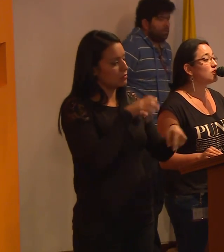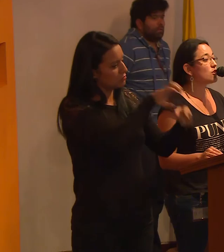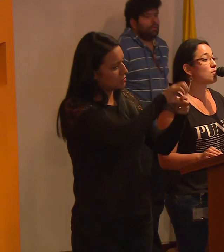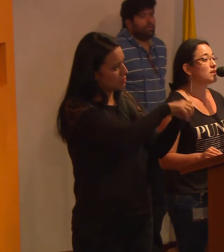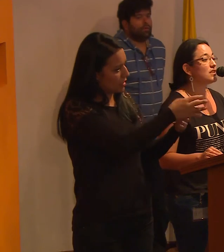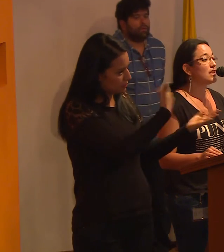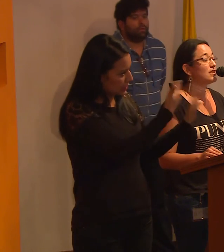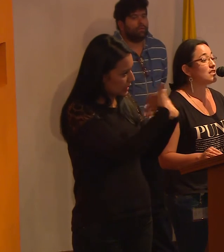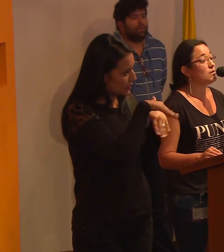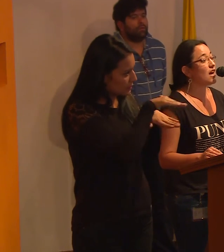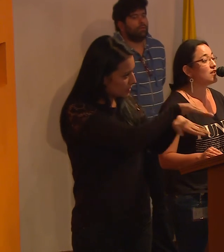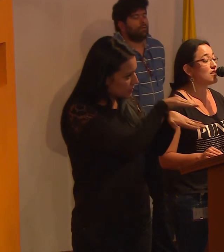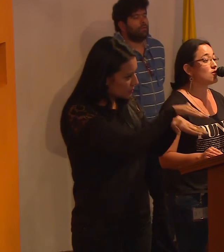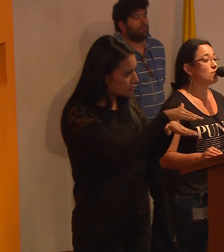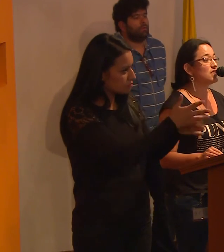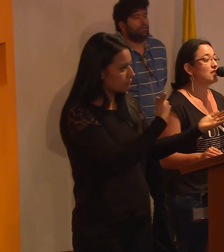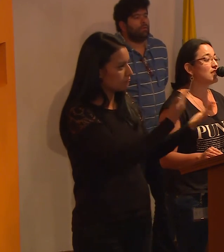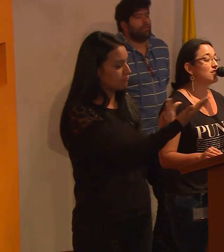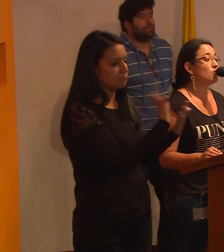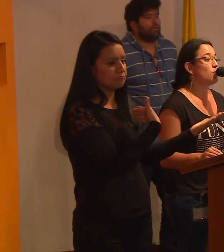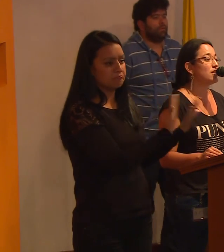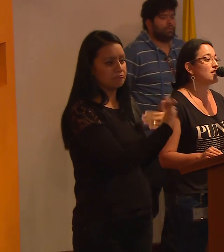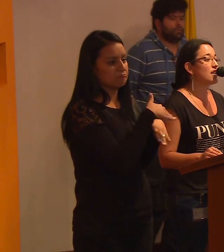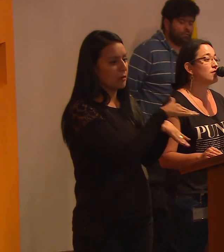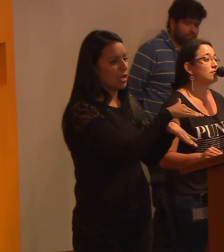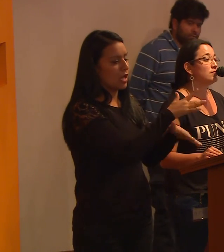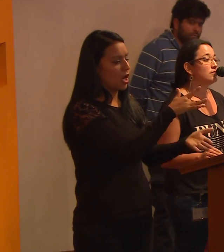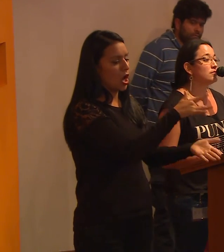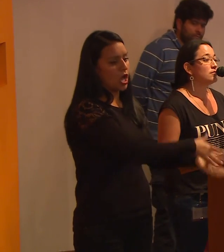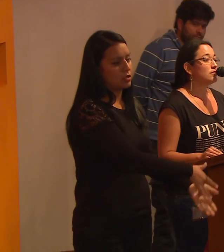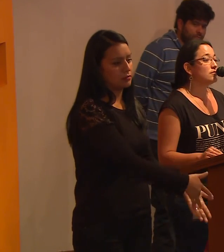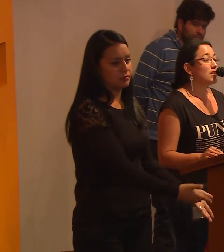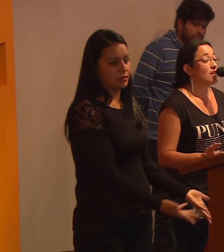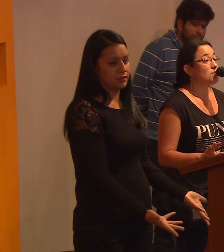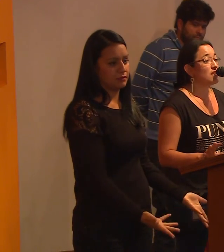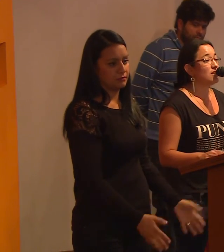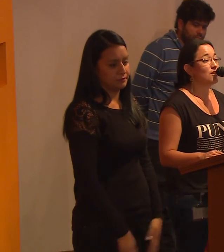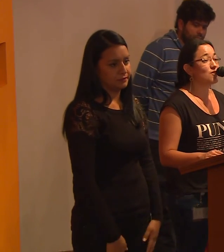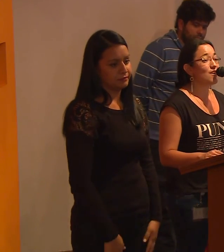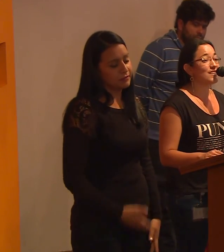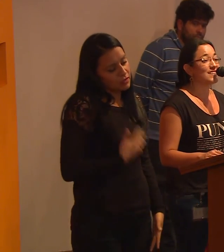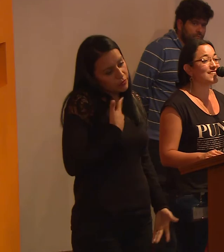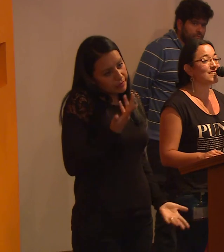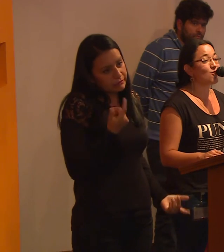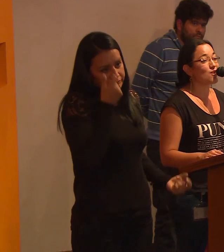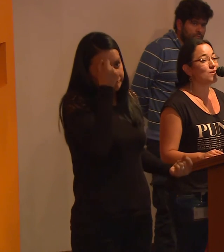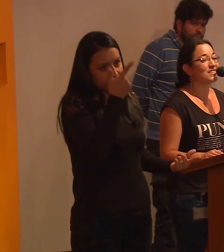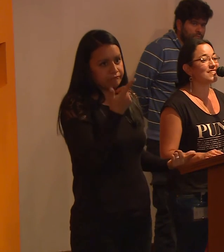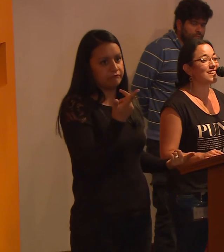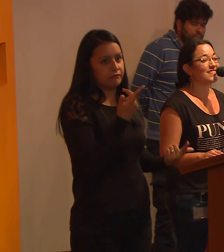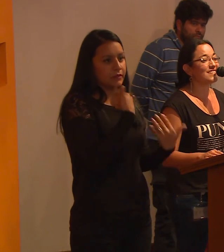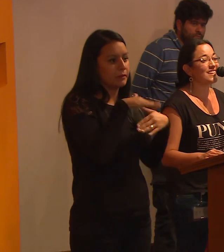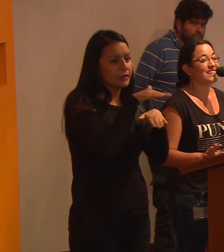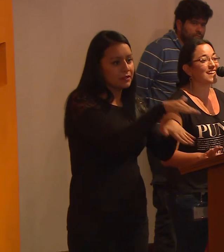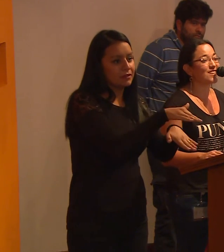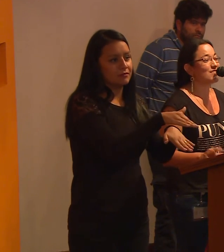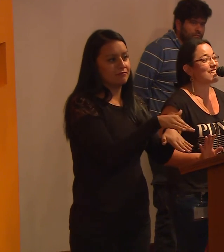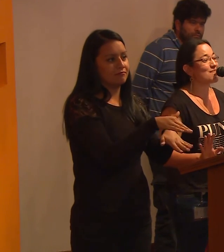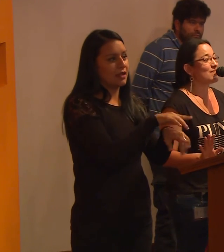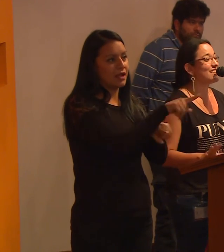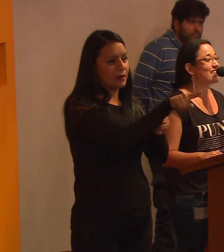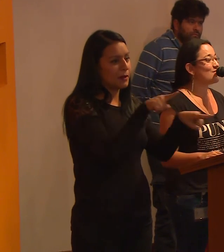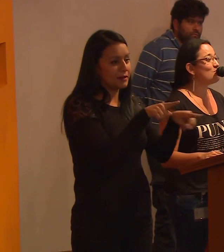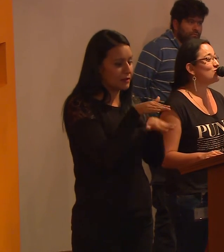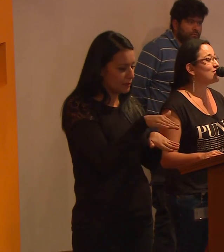también a nuestros representantes, ya a veces los representantes no pueden llegar. También entiendo que a veces los representantes sienten que no